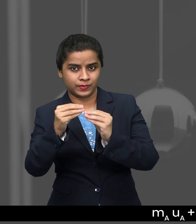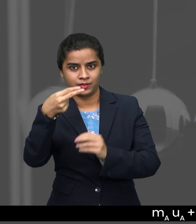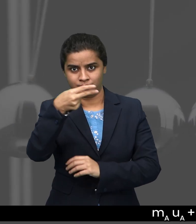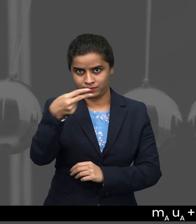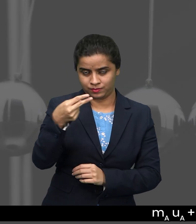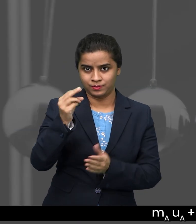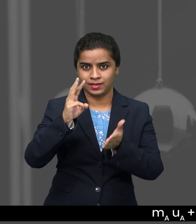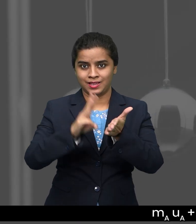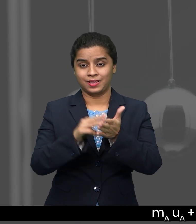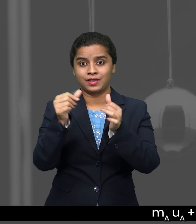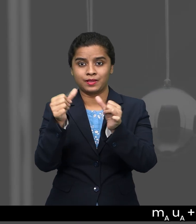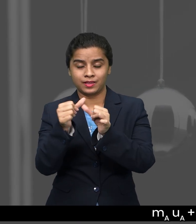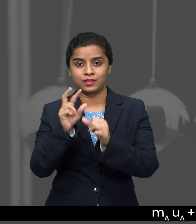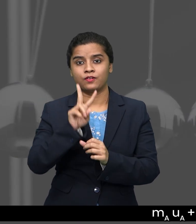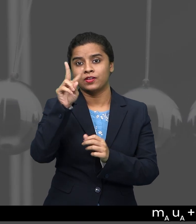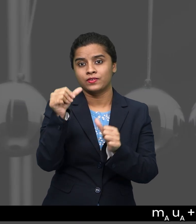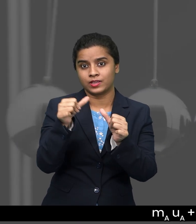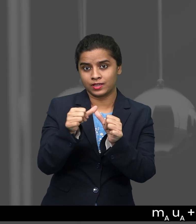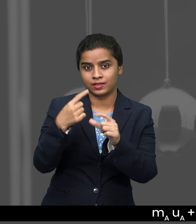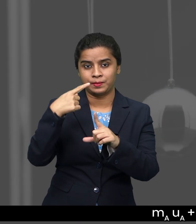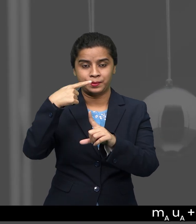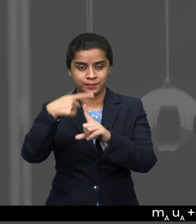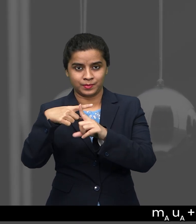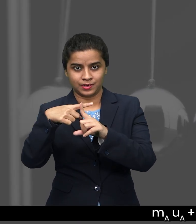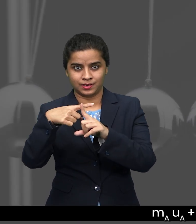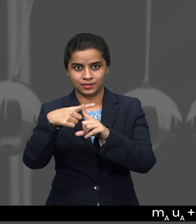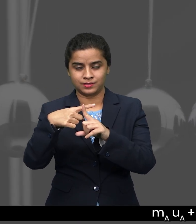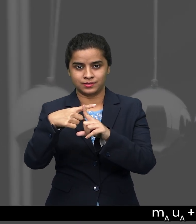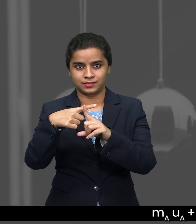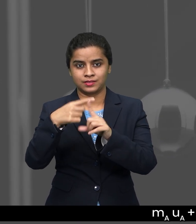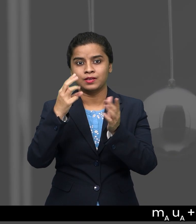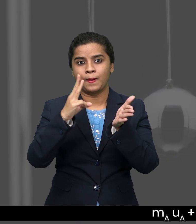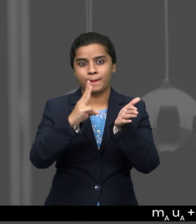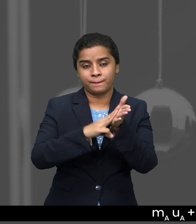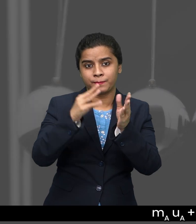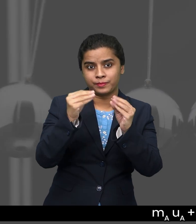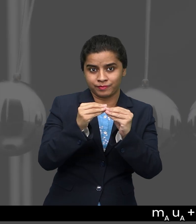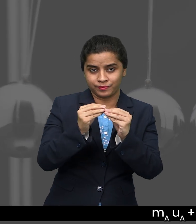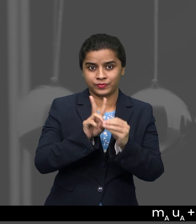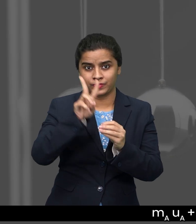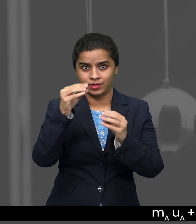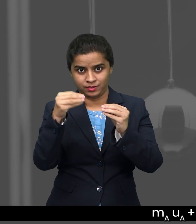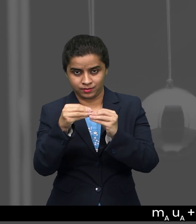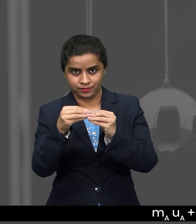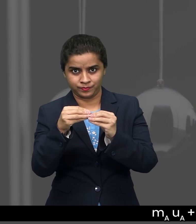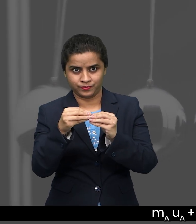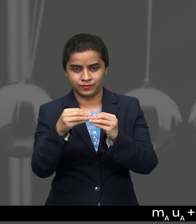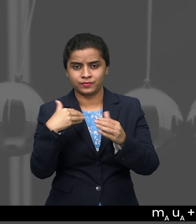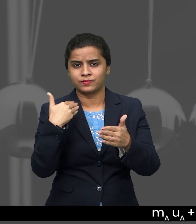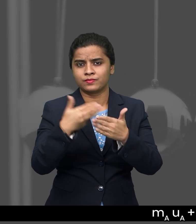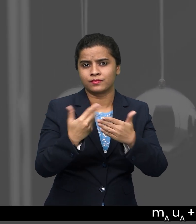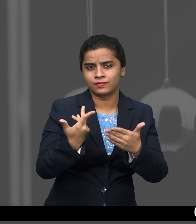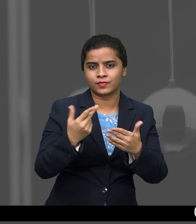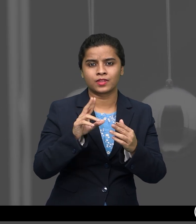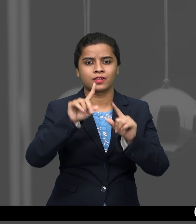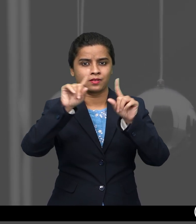கீழ் இலக்க b ஈடு m கீழ் இலக்க a v கீழ் இலக்க a கூட்டல் m கீழ் இலக்க b m கீழ் இலக்க